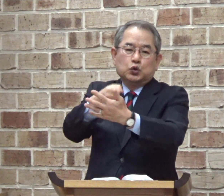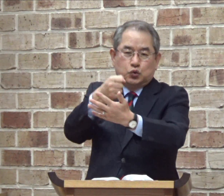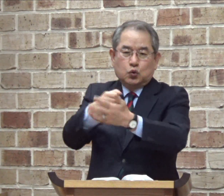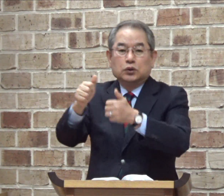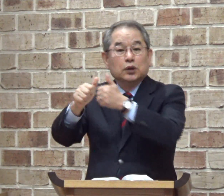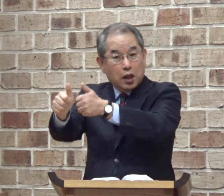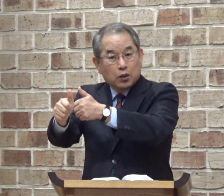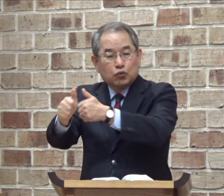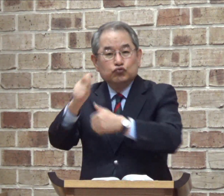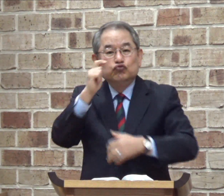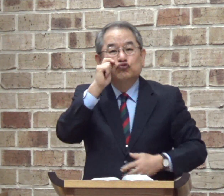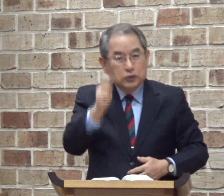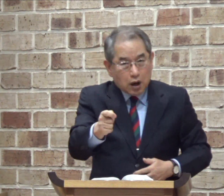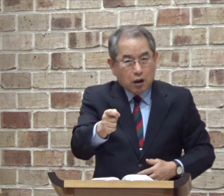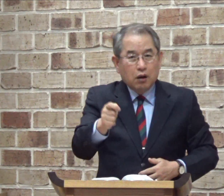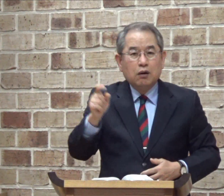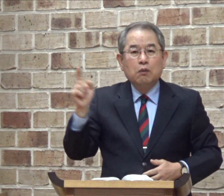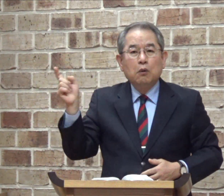우크라이나 지도에